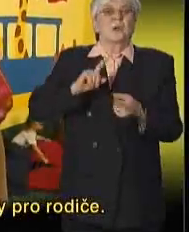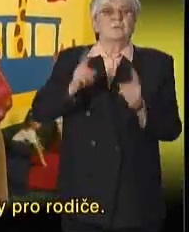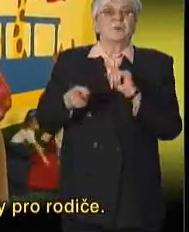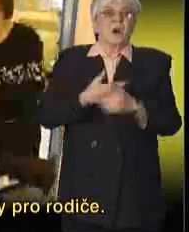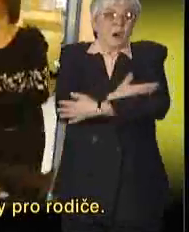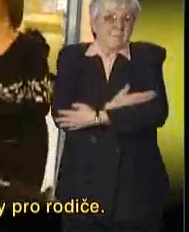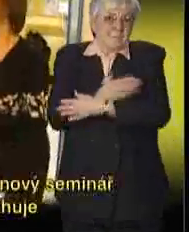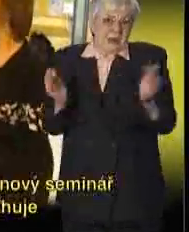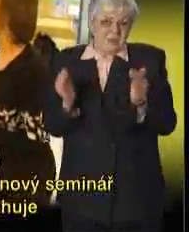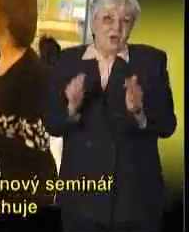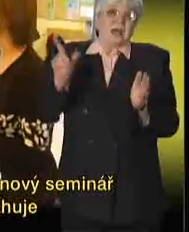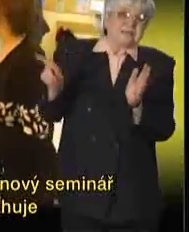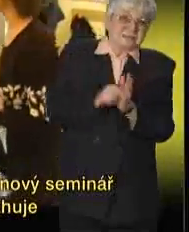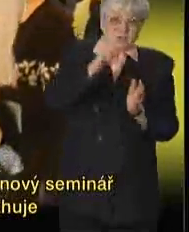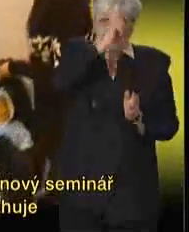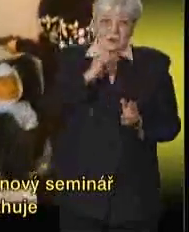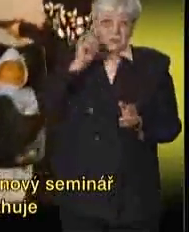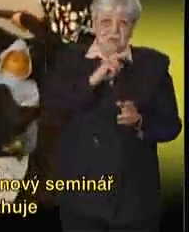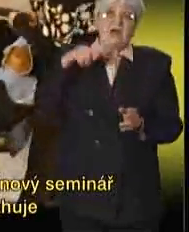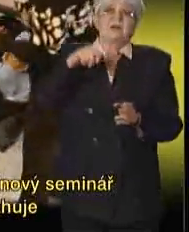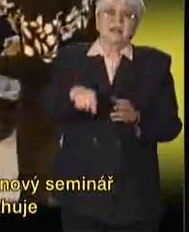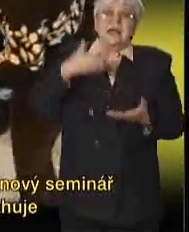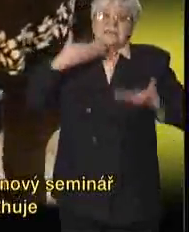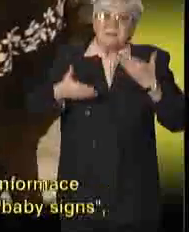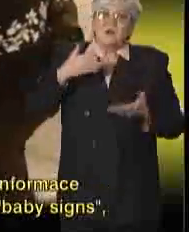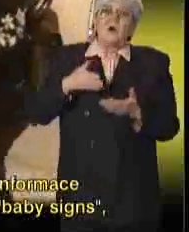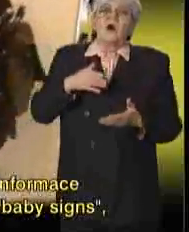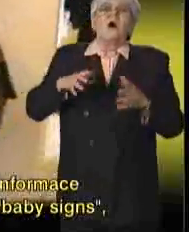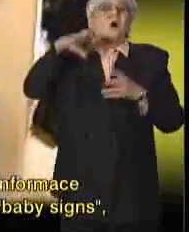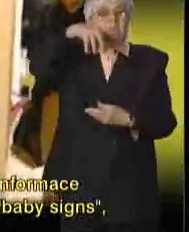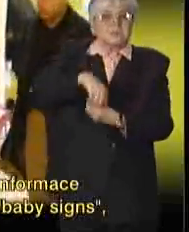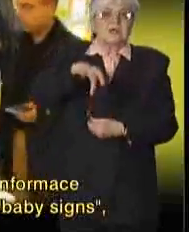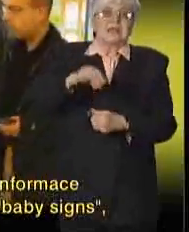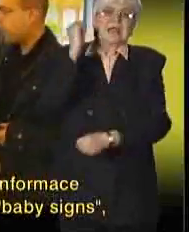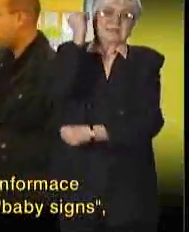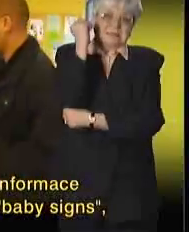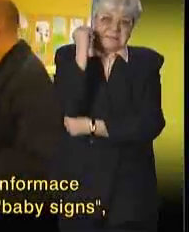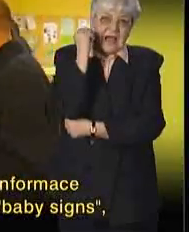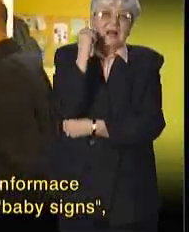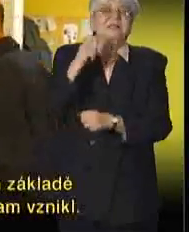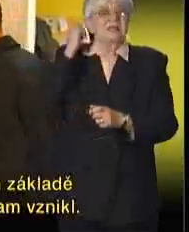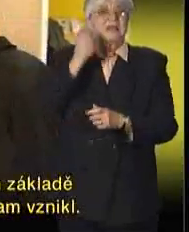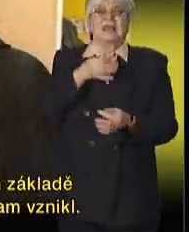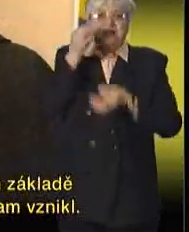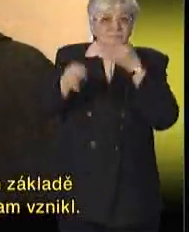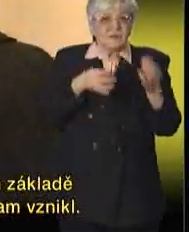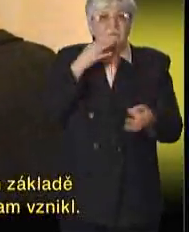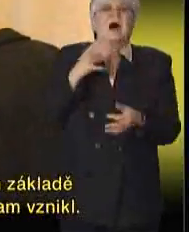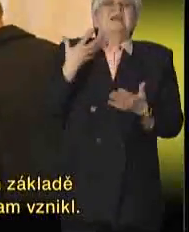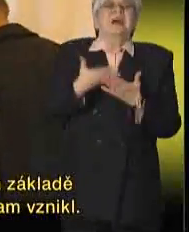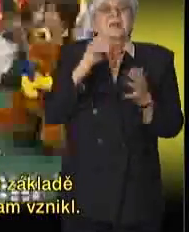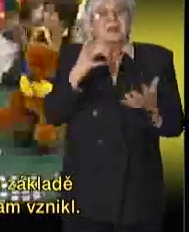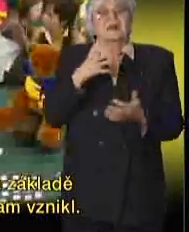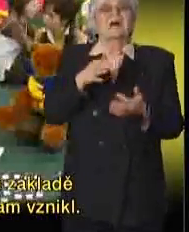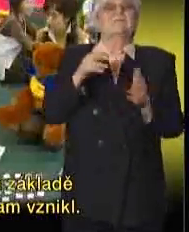pro rodiče. Ten dvouhodinový seminář vlastně obsahuje základní informace o programu Baby Science, na jakém základě vlastně